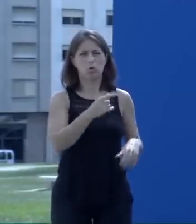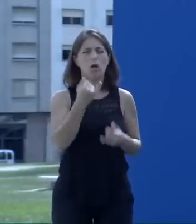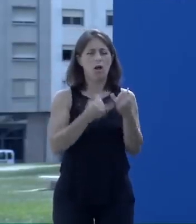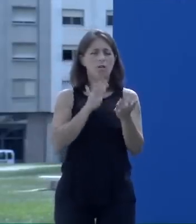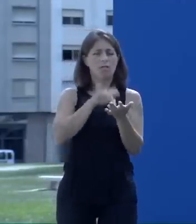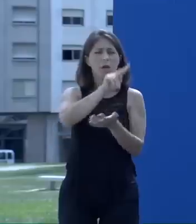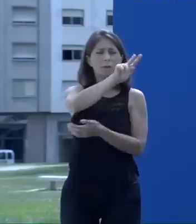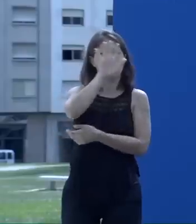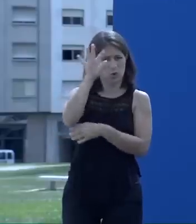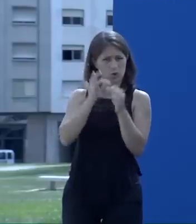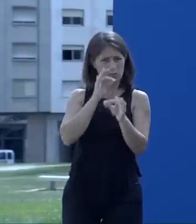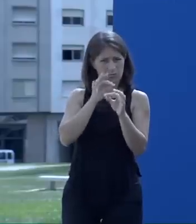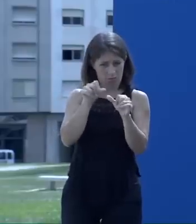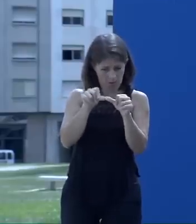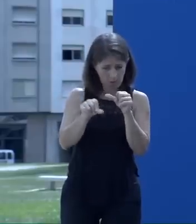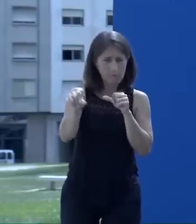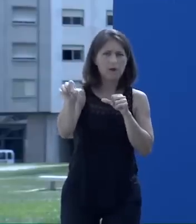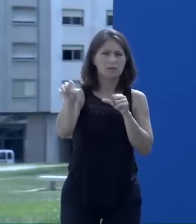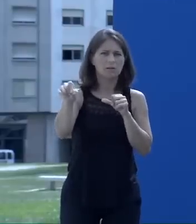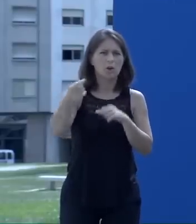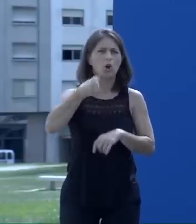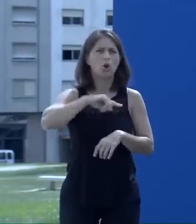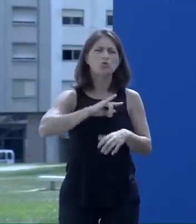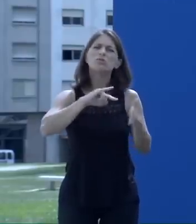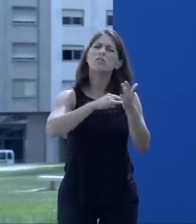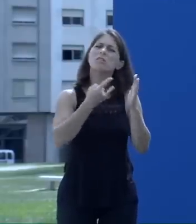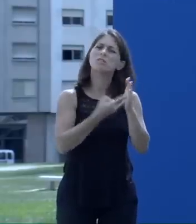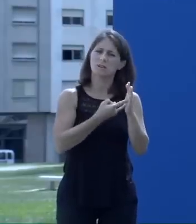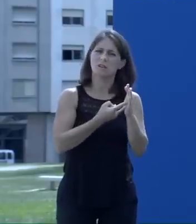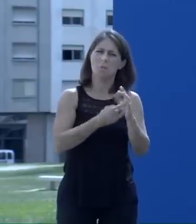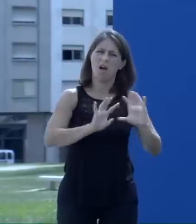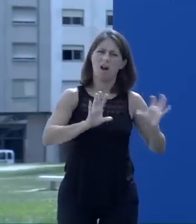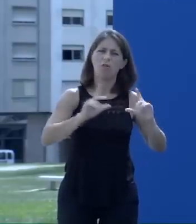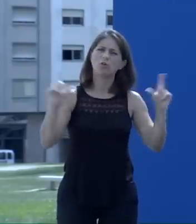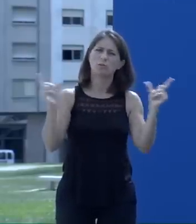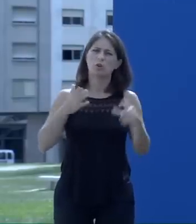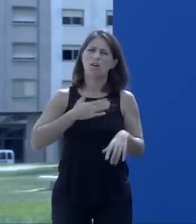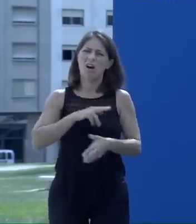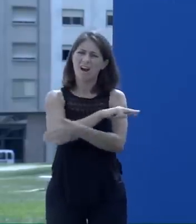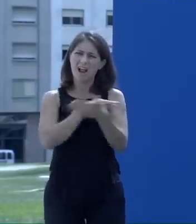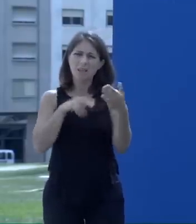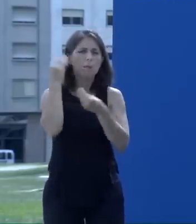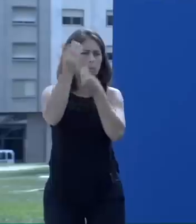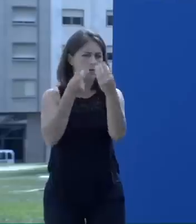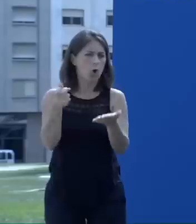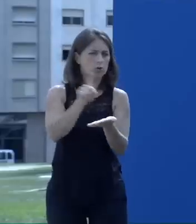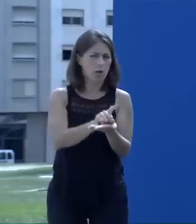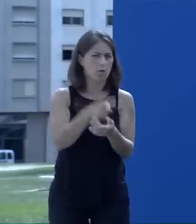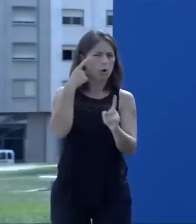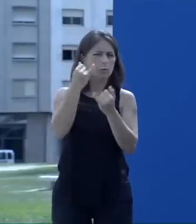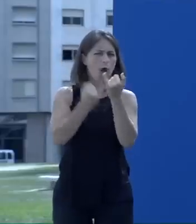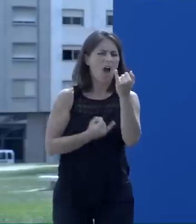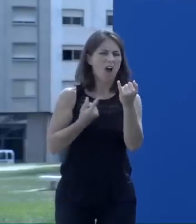día 25, creemos un sistema de radiotelevisión galega repensado para garantizar a